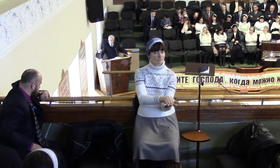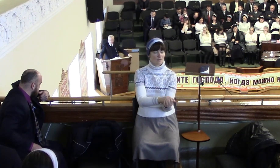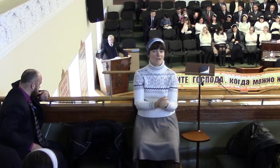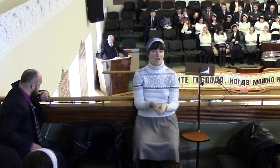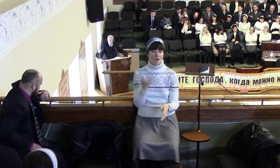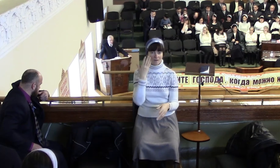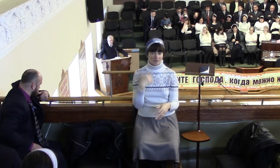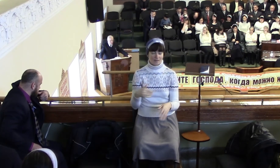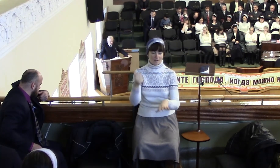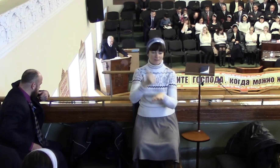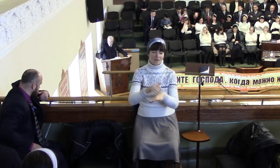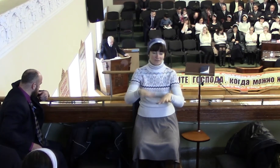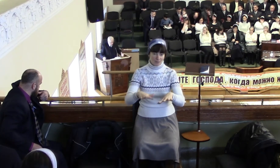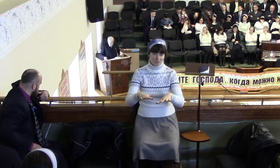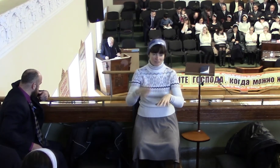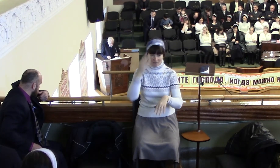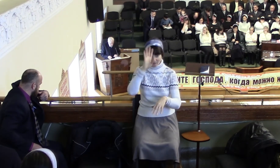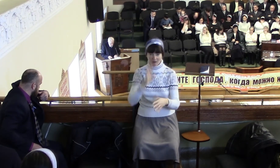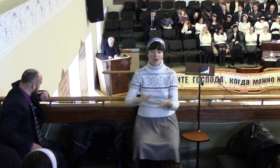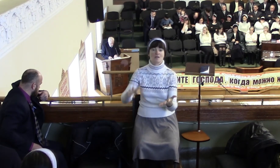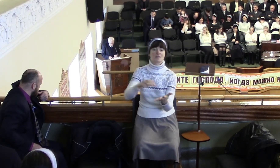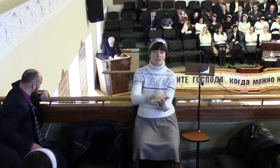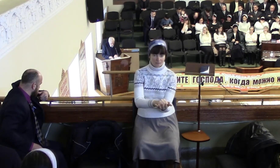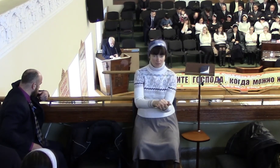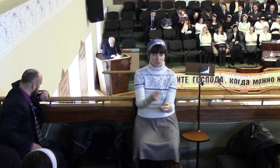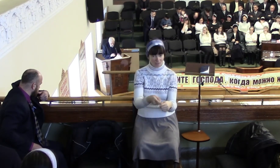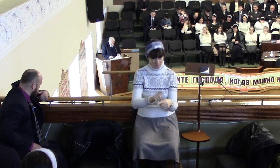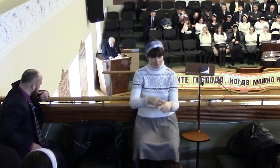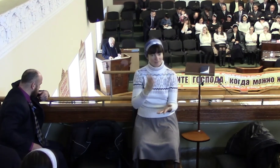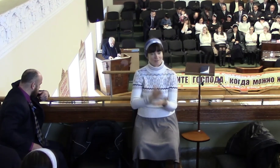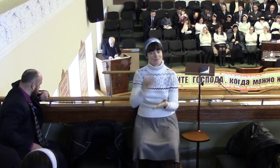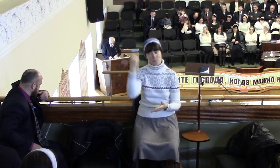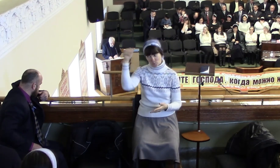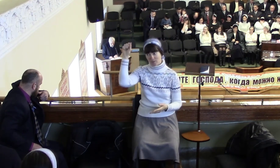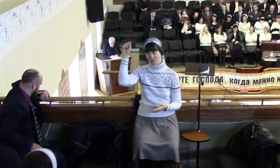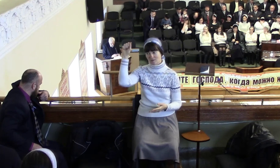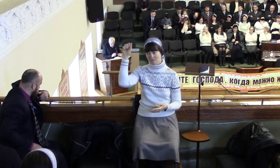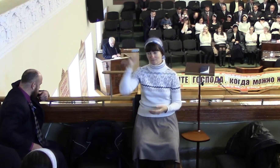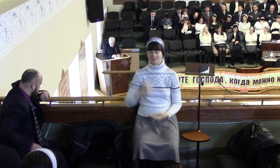было взято. Друзья дорогие, и мы прочитали с вами первое послание к Коринфянам,